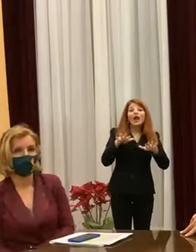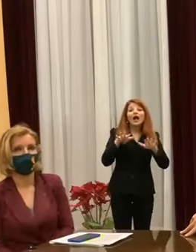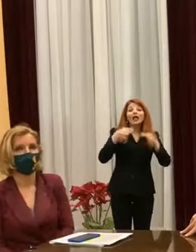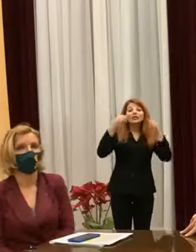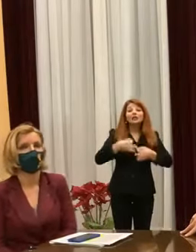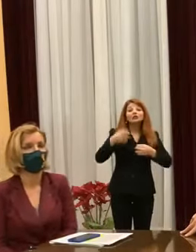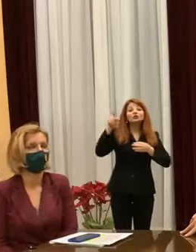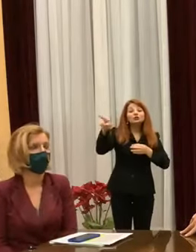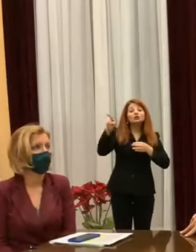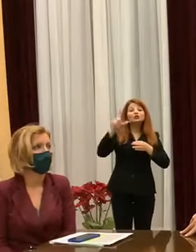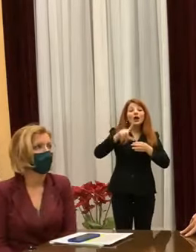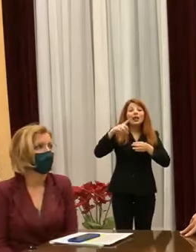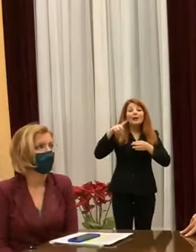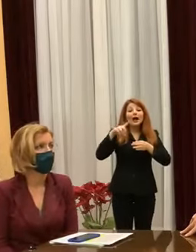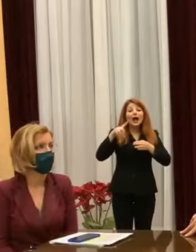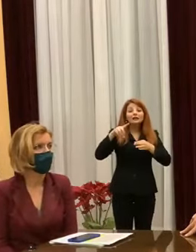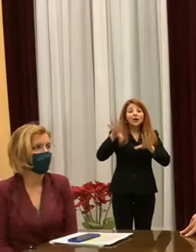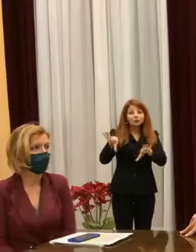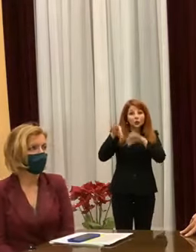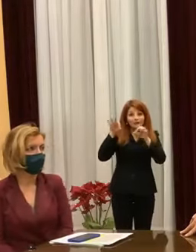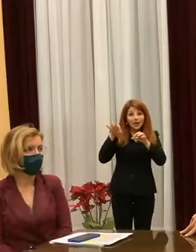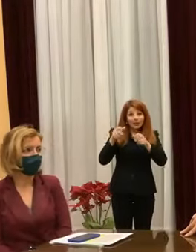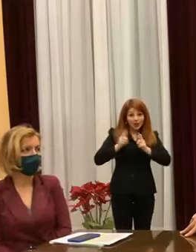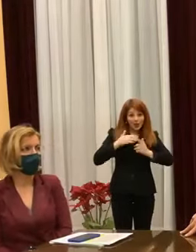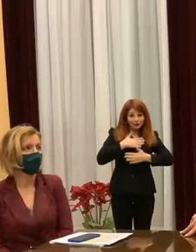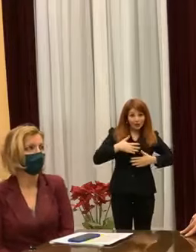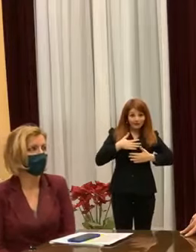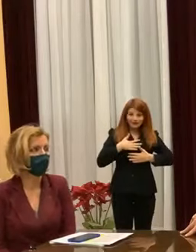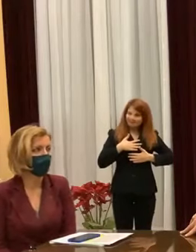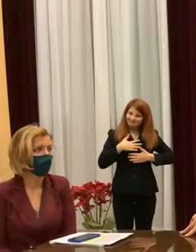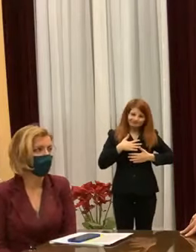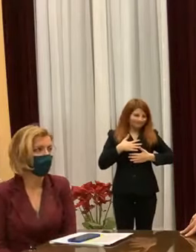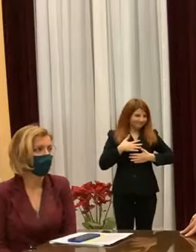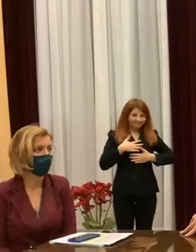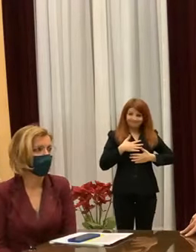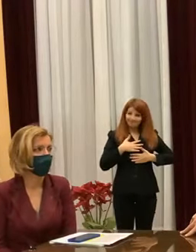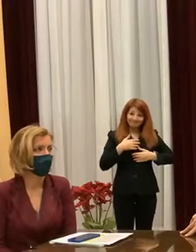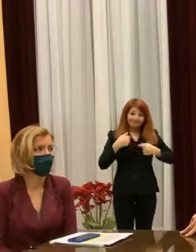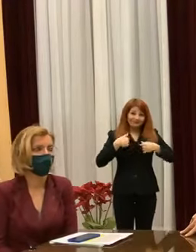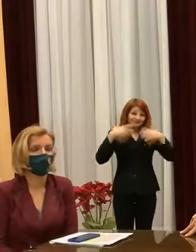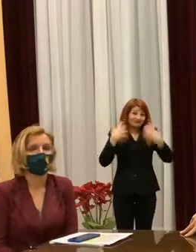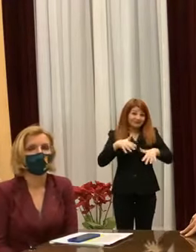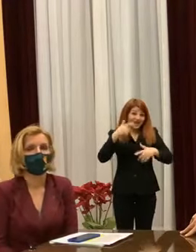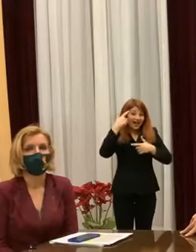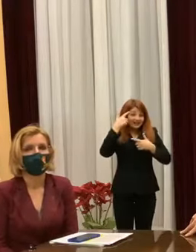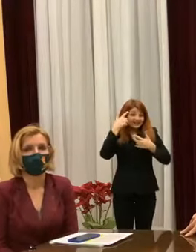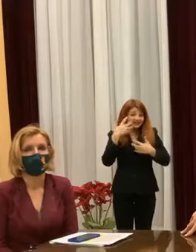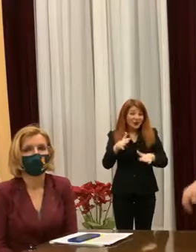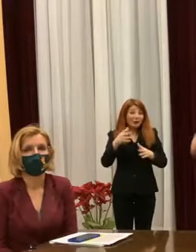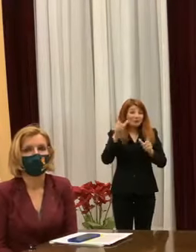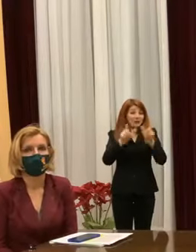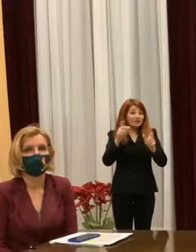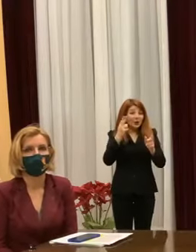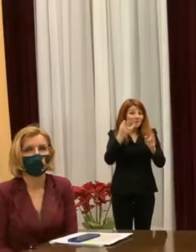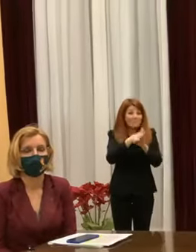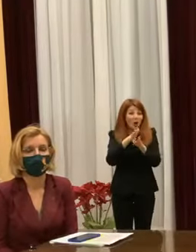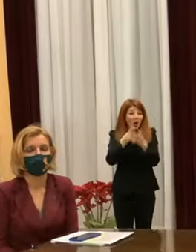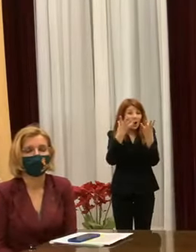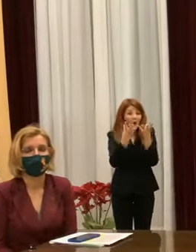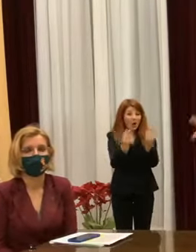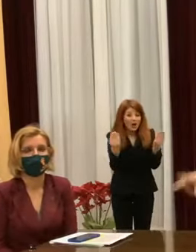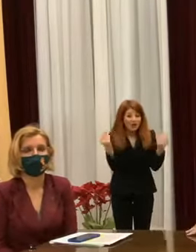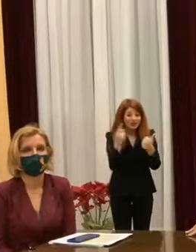è che sulla coscienza questi morti e anche questi disagi ce li hanno in tanti, a partire da Musumeci, da